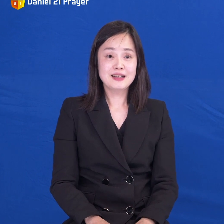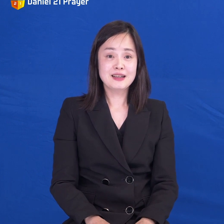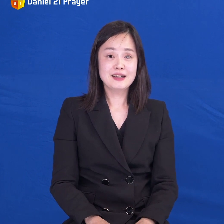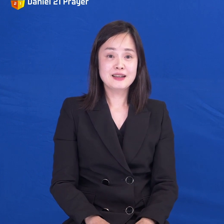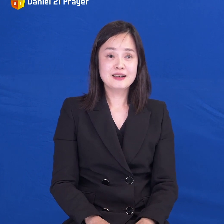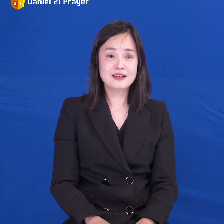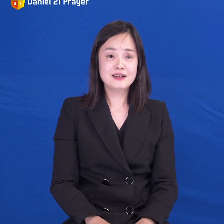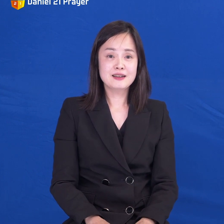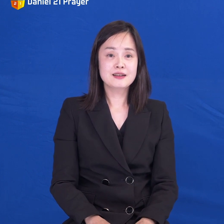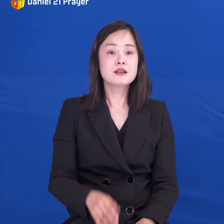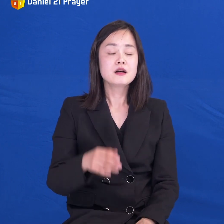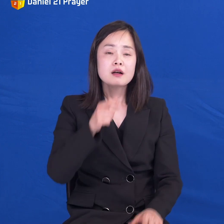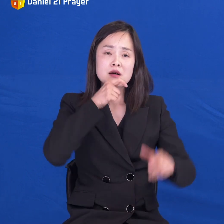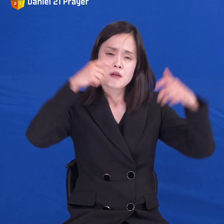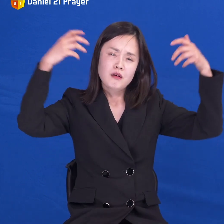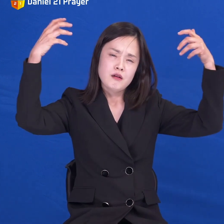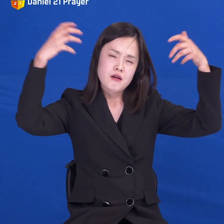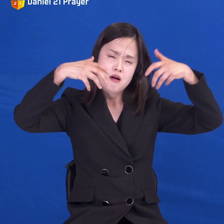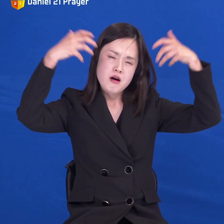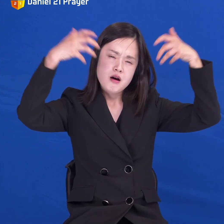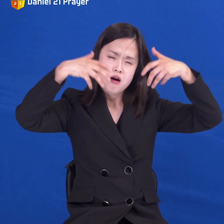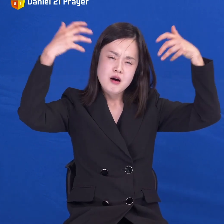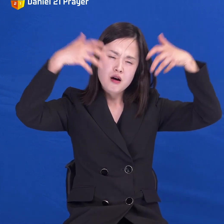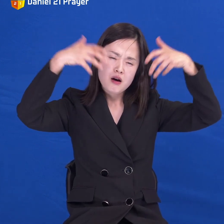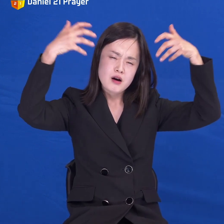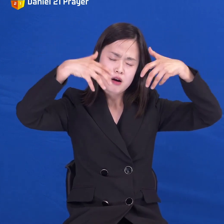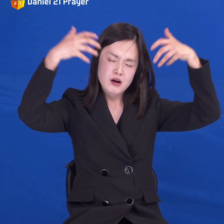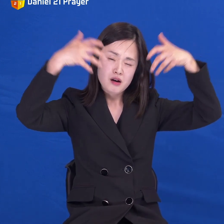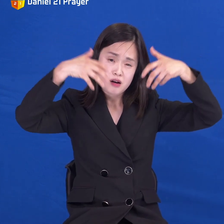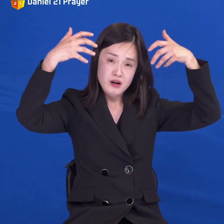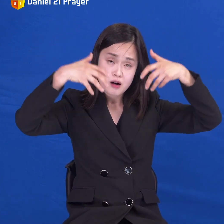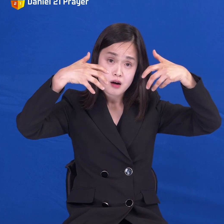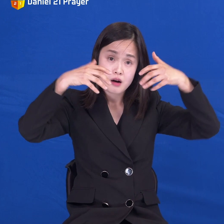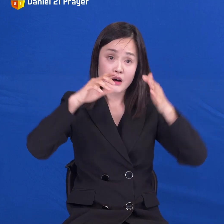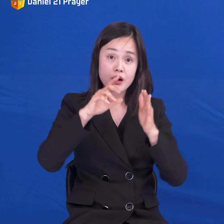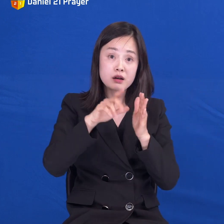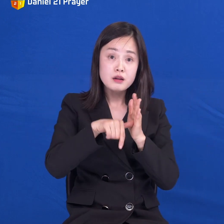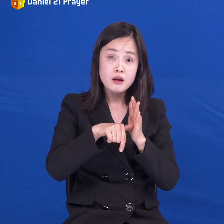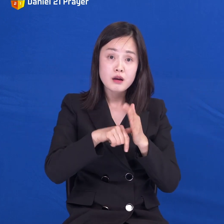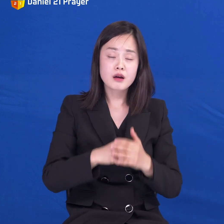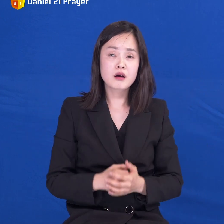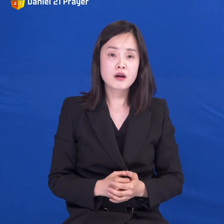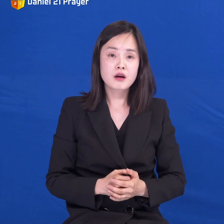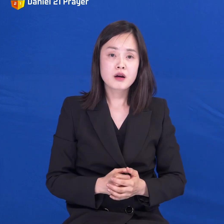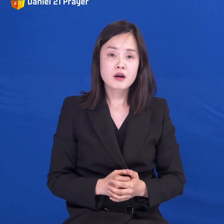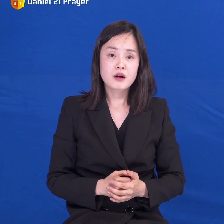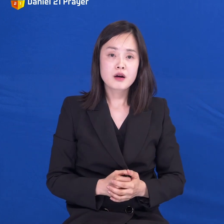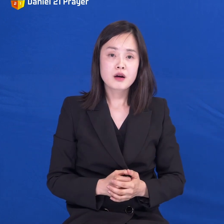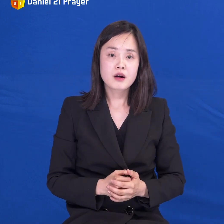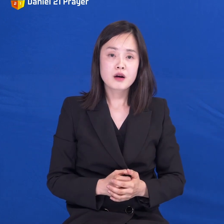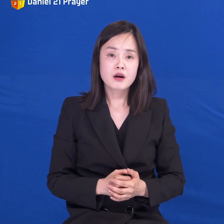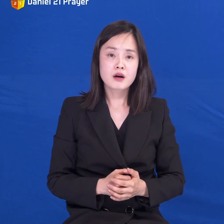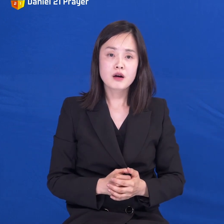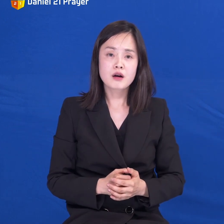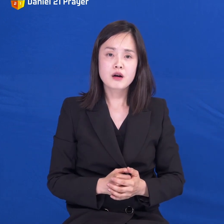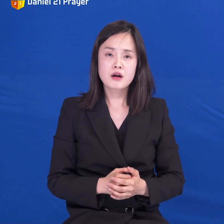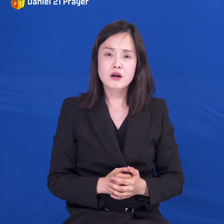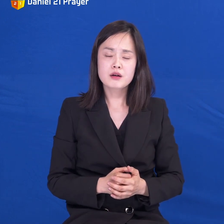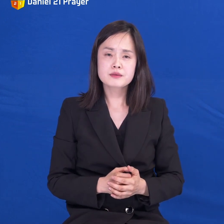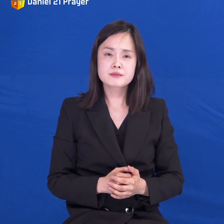갑자기 폭우가 내리니까 한 줄은 처마 밑으로 싹 피합니다. 근데 한 줄은 옆구리